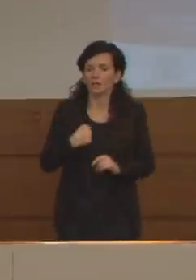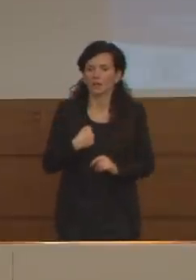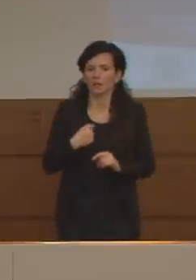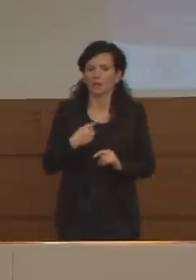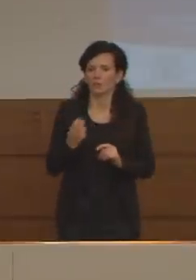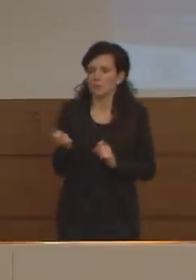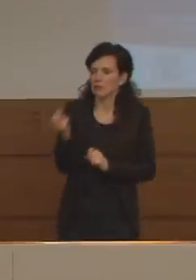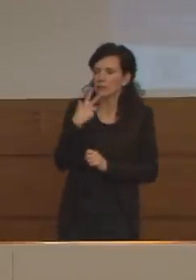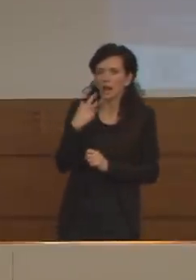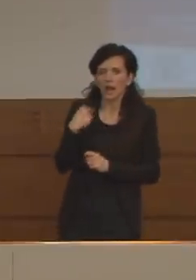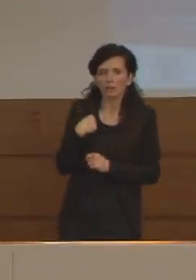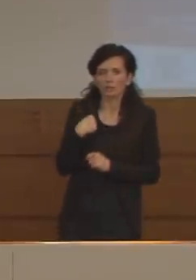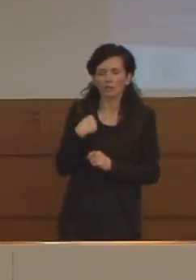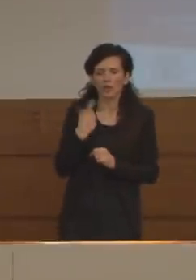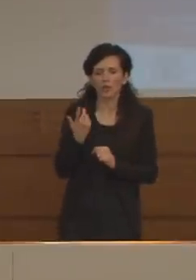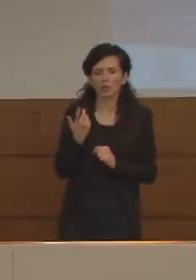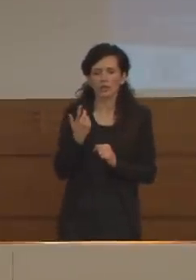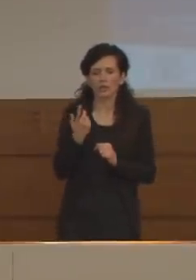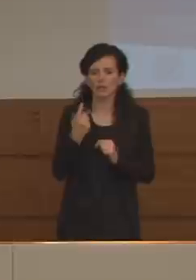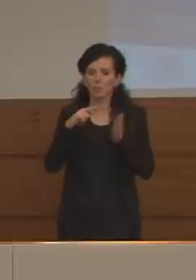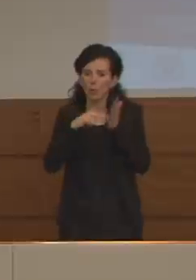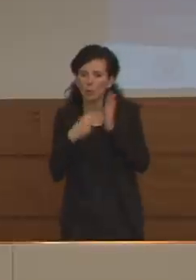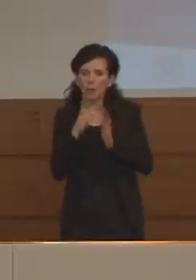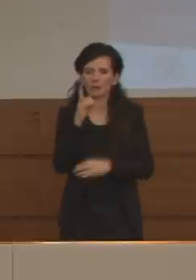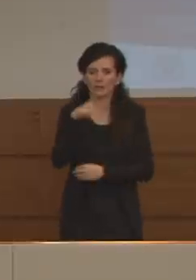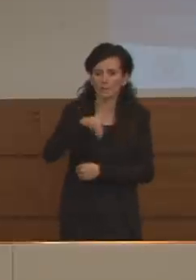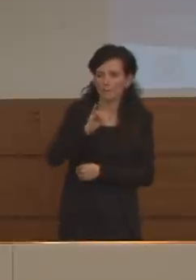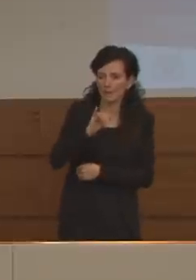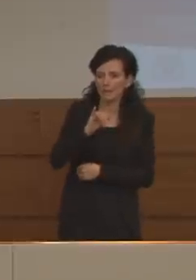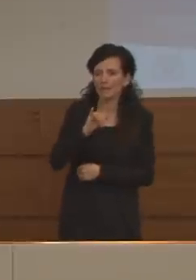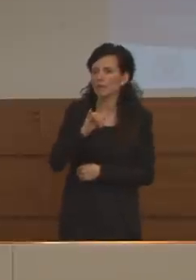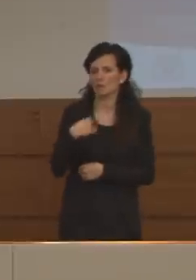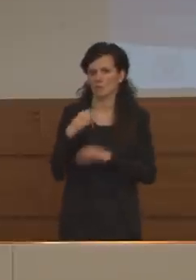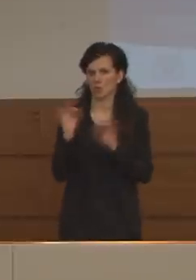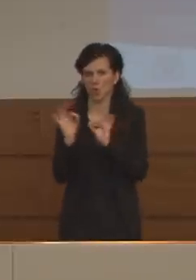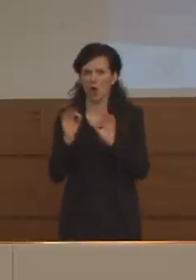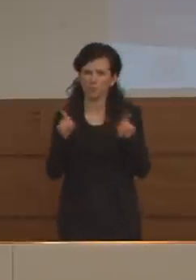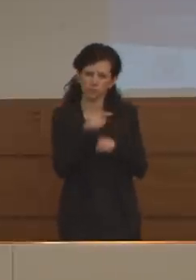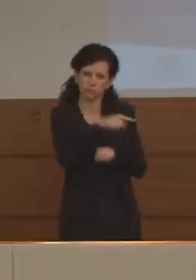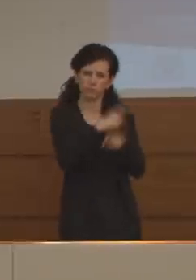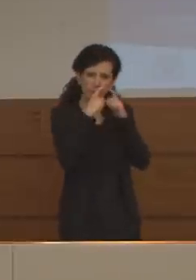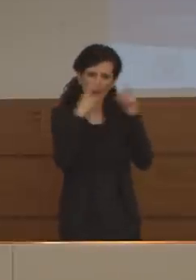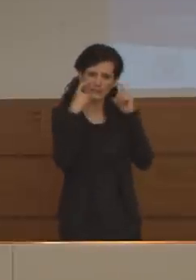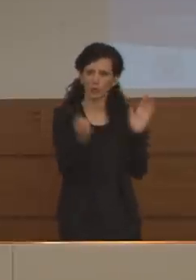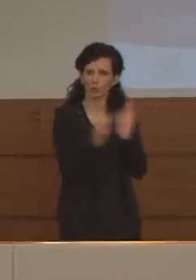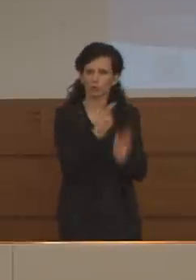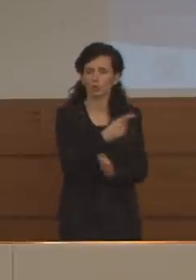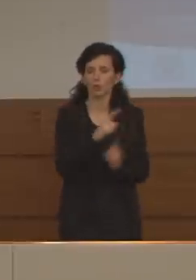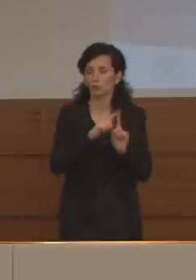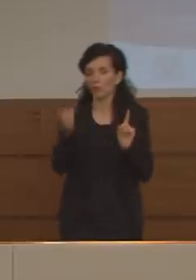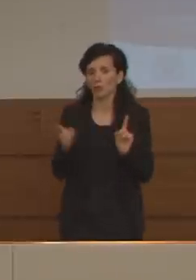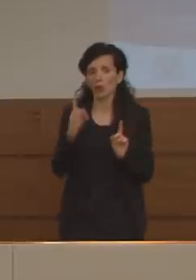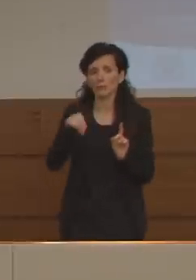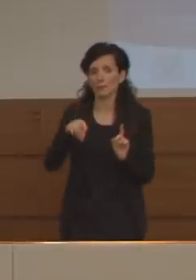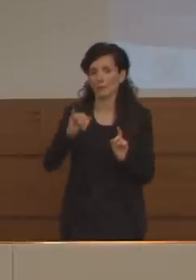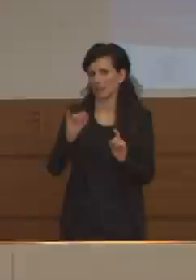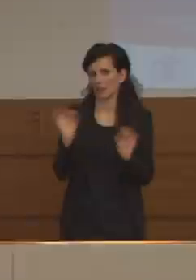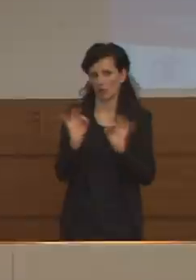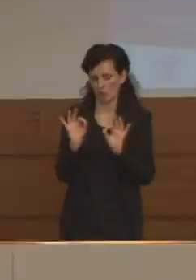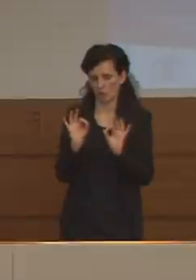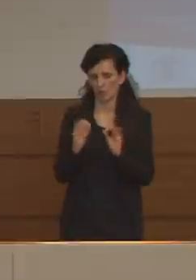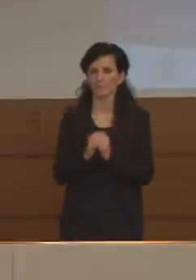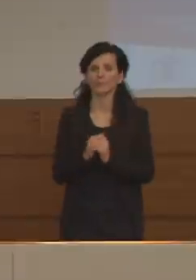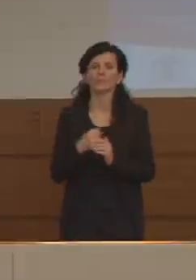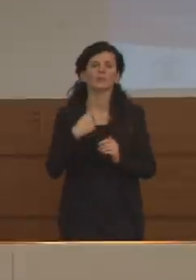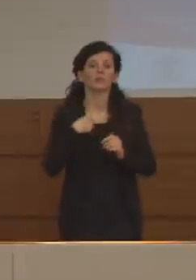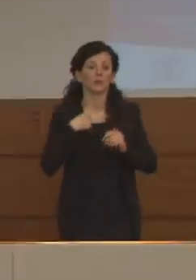altri di p a differenza delle mascherine che ci siano state delle criticità vorrei se